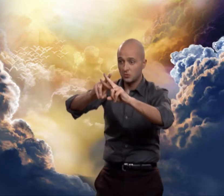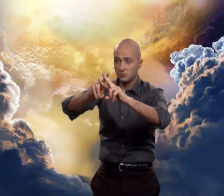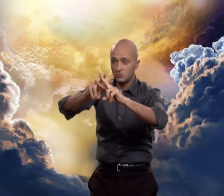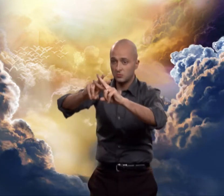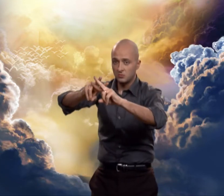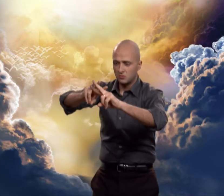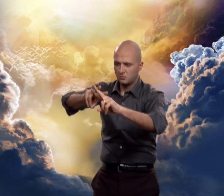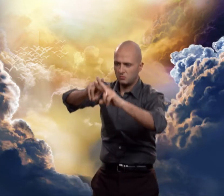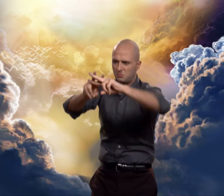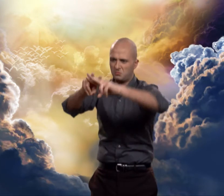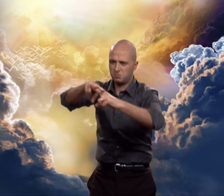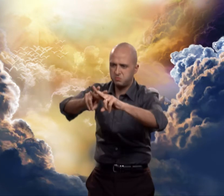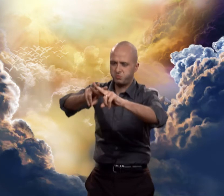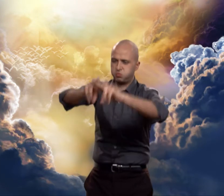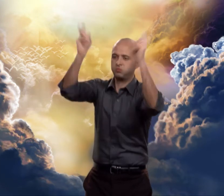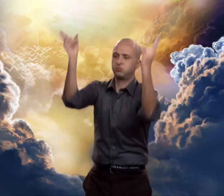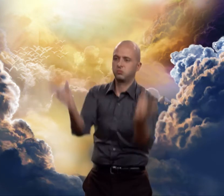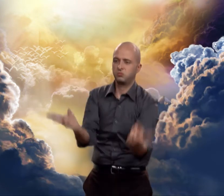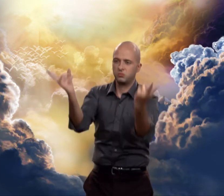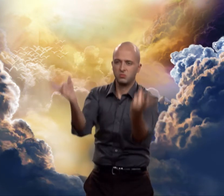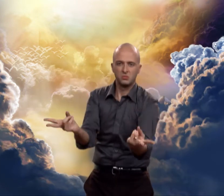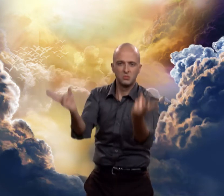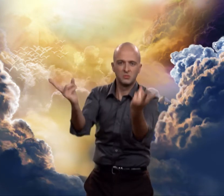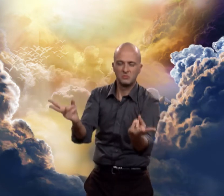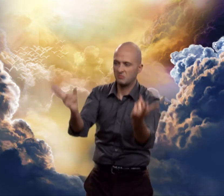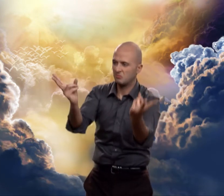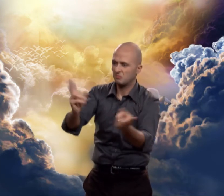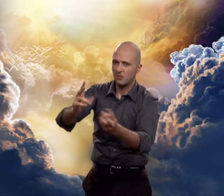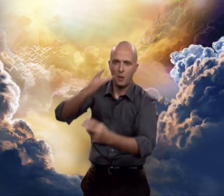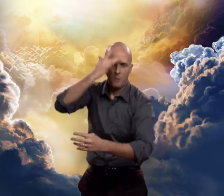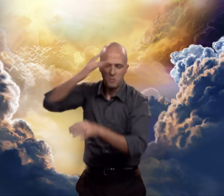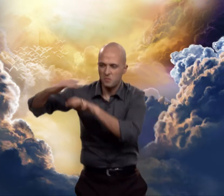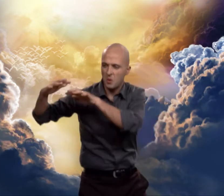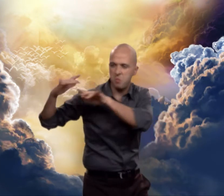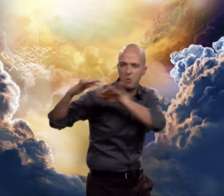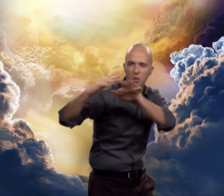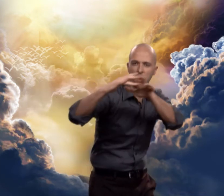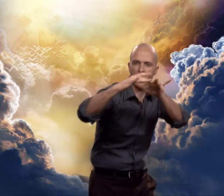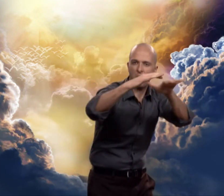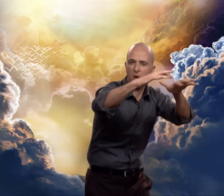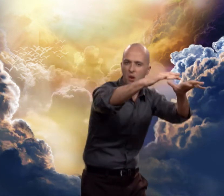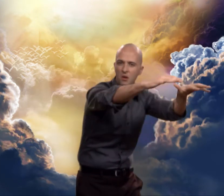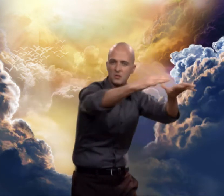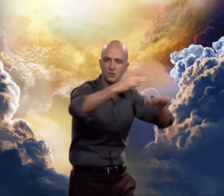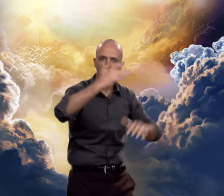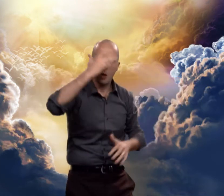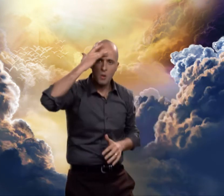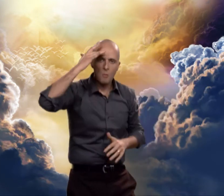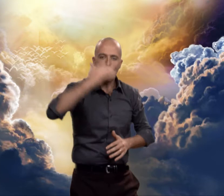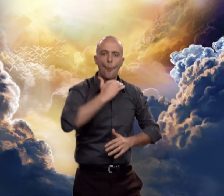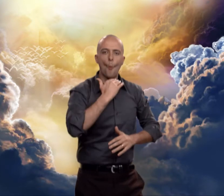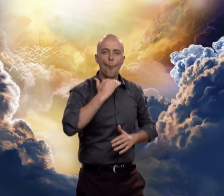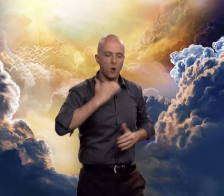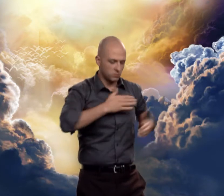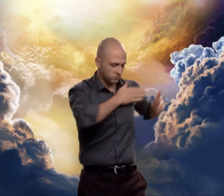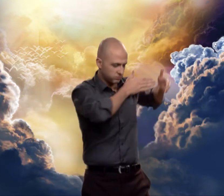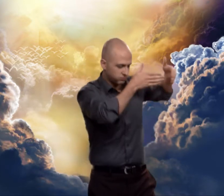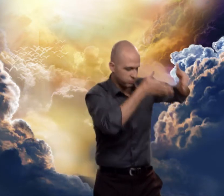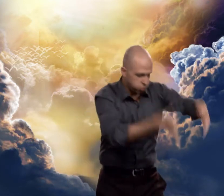vida eterna, outros para a vergonha, para o desprezo eterno. Até mesmo aqueles que o traspassaram, os que